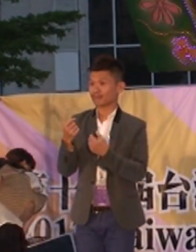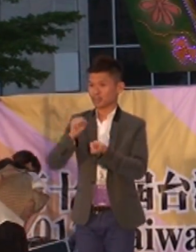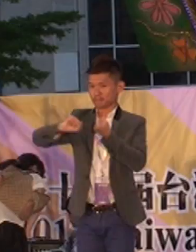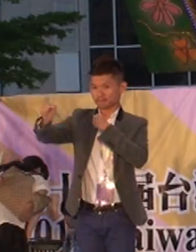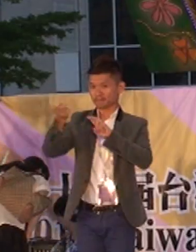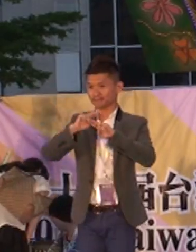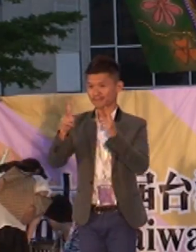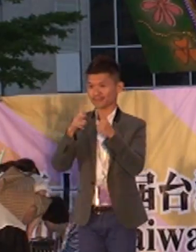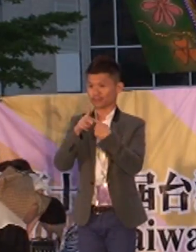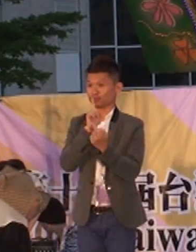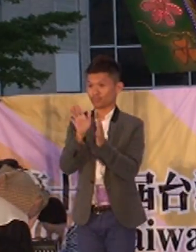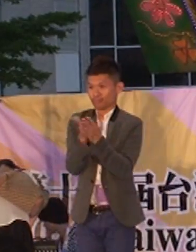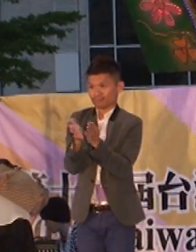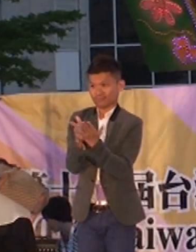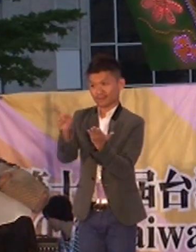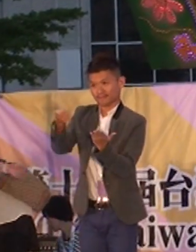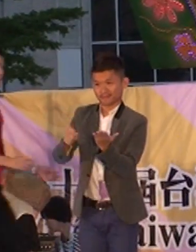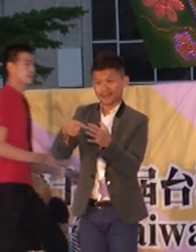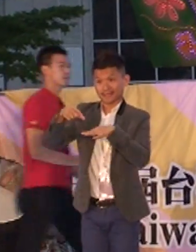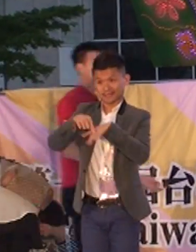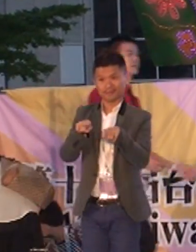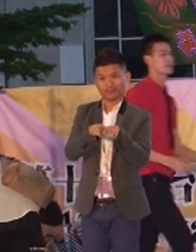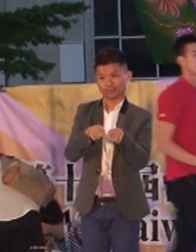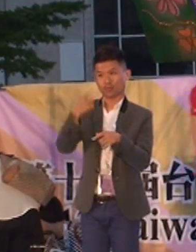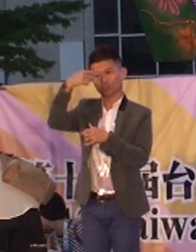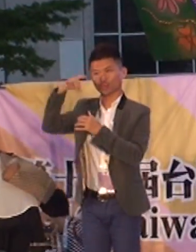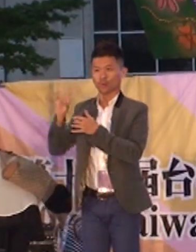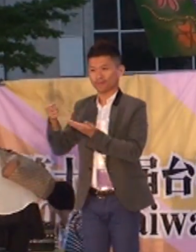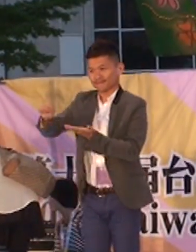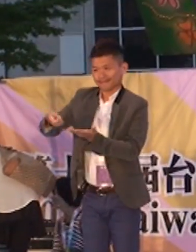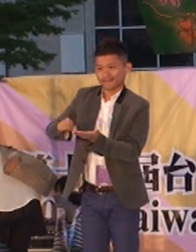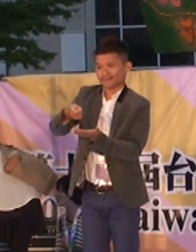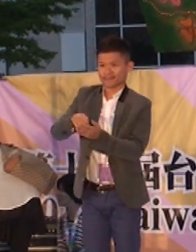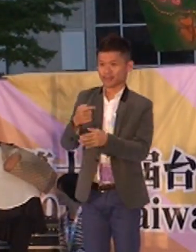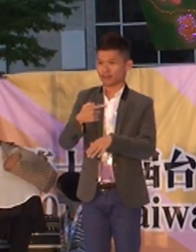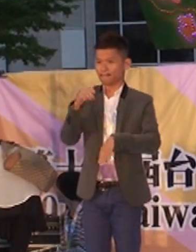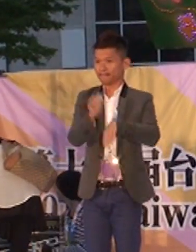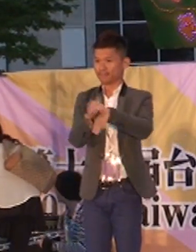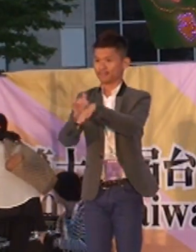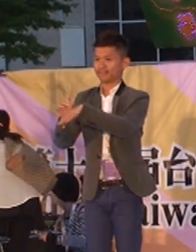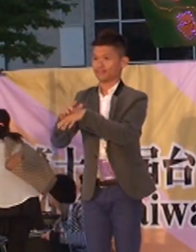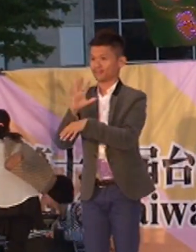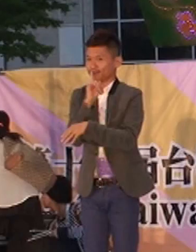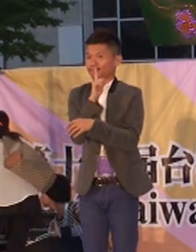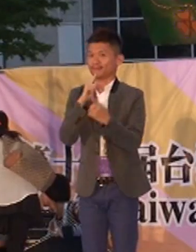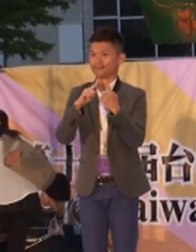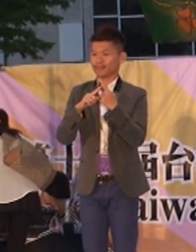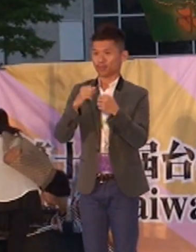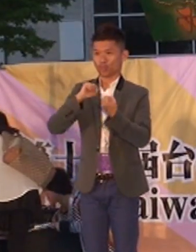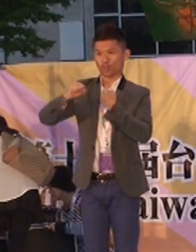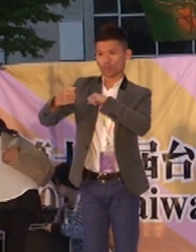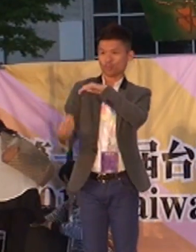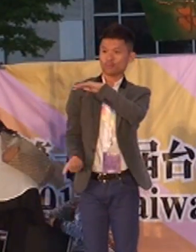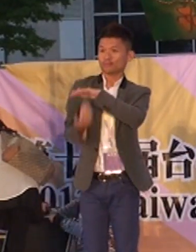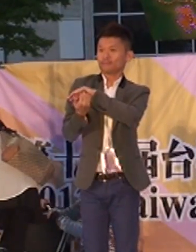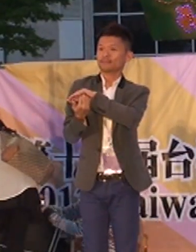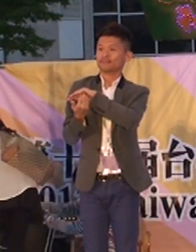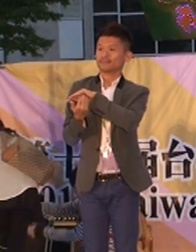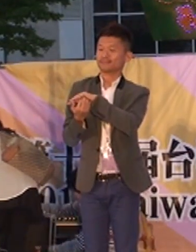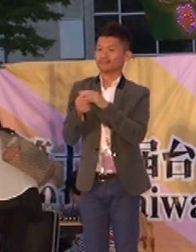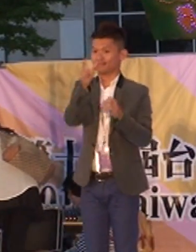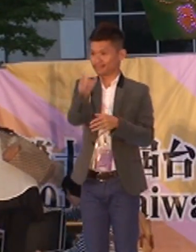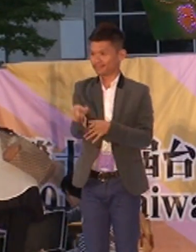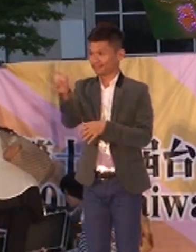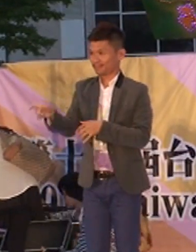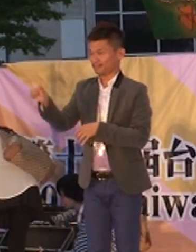侠小说里面金庸的古龙的部分，有很多的奇人异士，武功盖世的一些奇人异